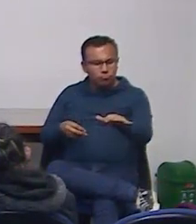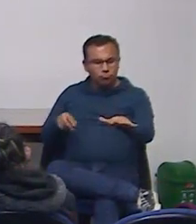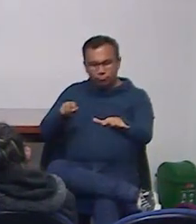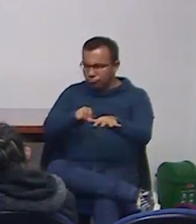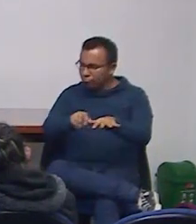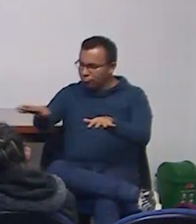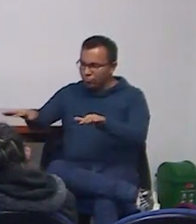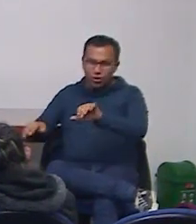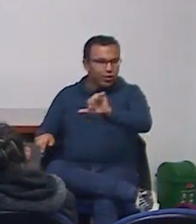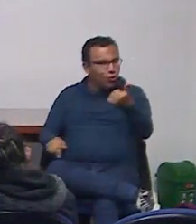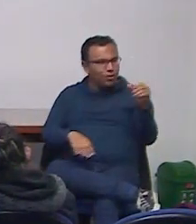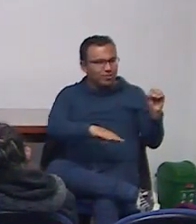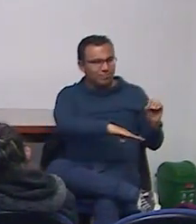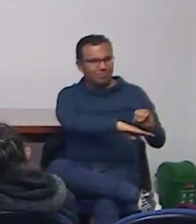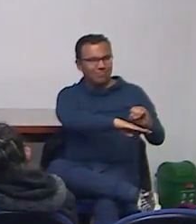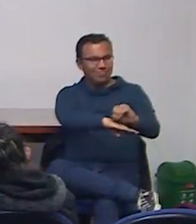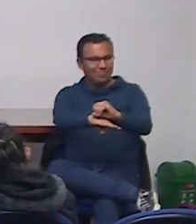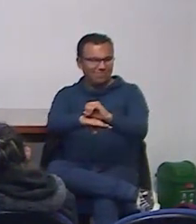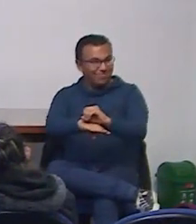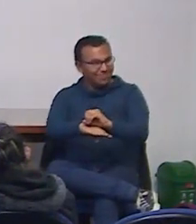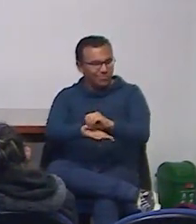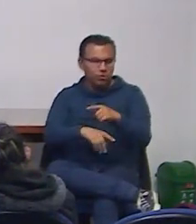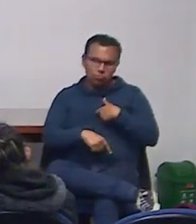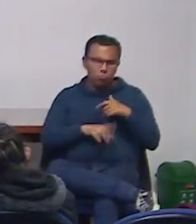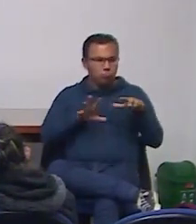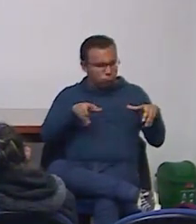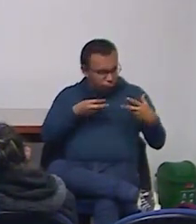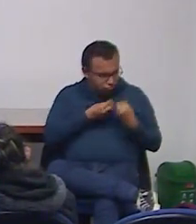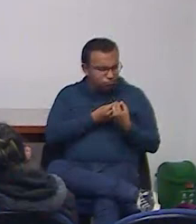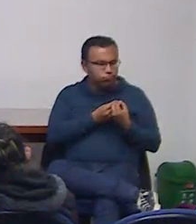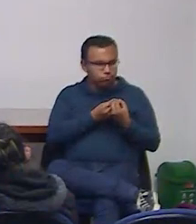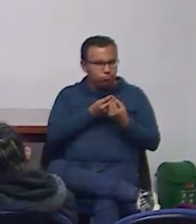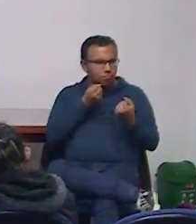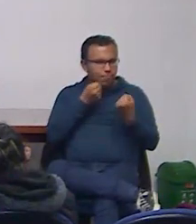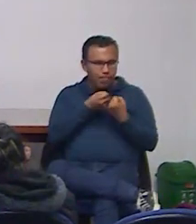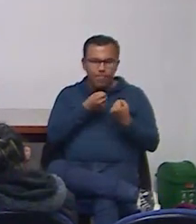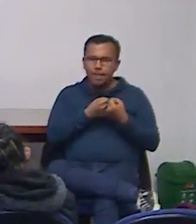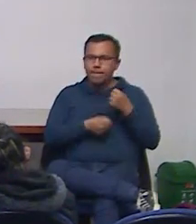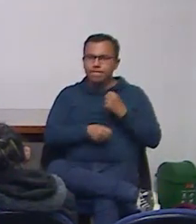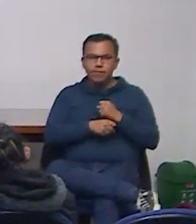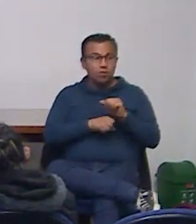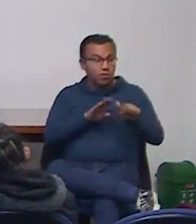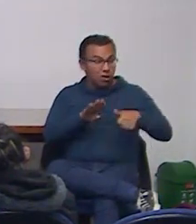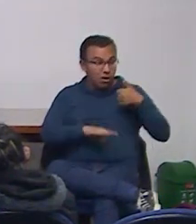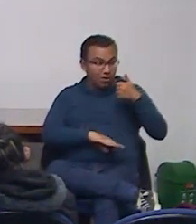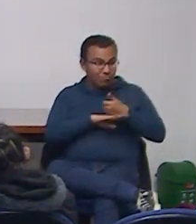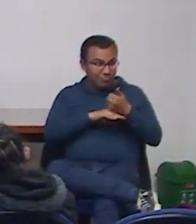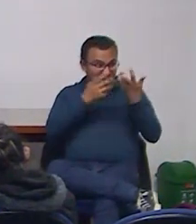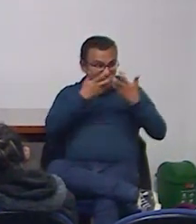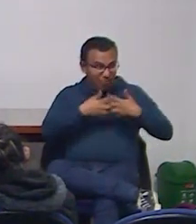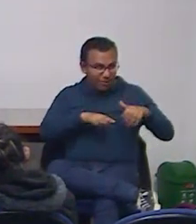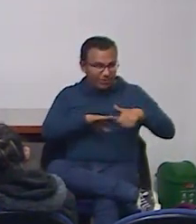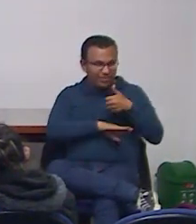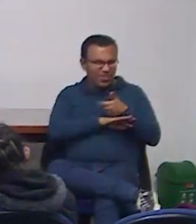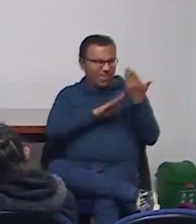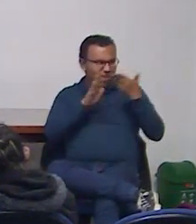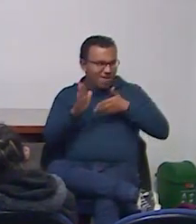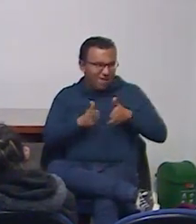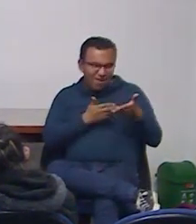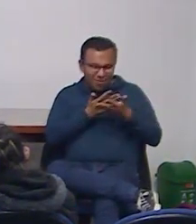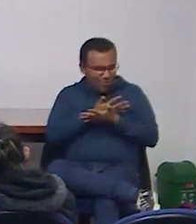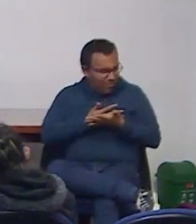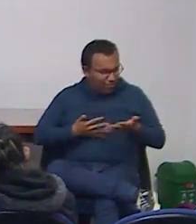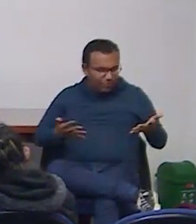las organizaciones entonces he tenido la oportunidad de trabajar con grupos eh eh de gerencias organizacionales